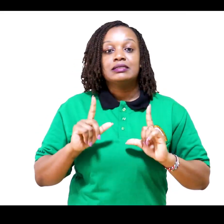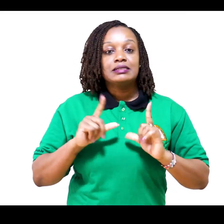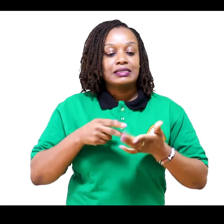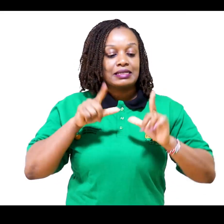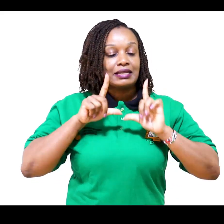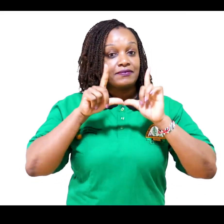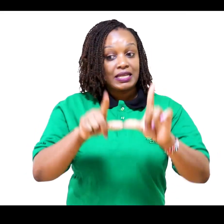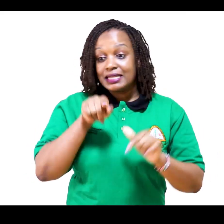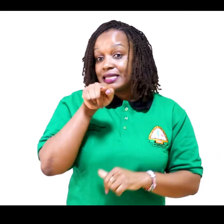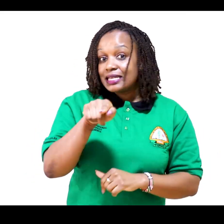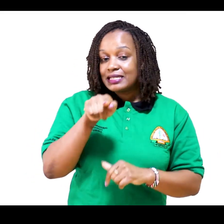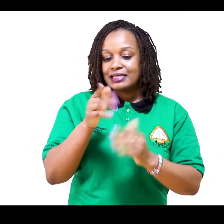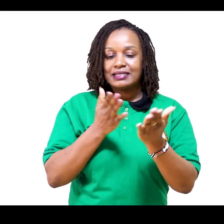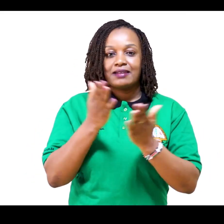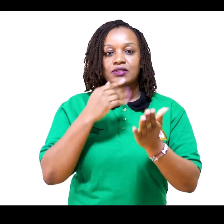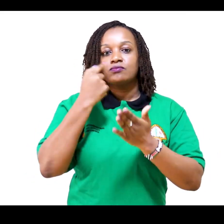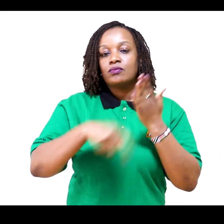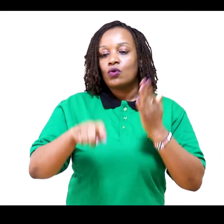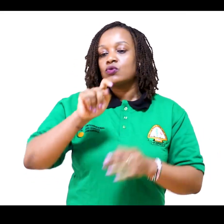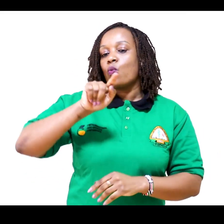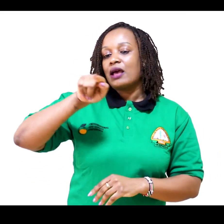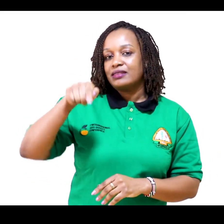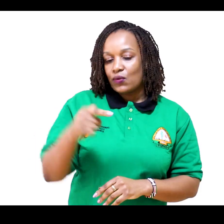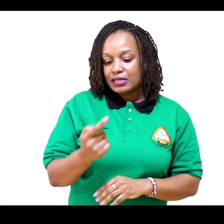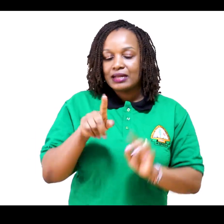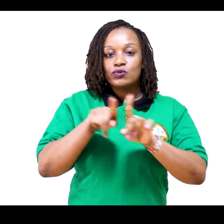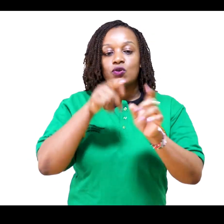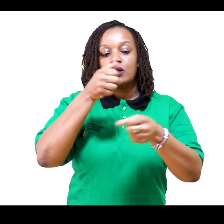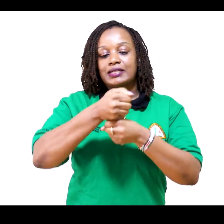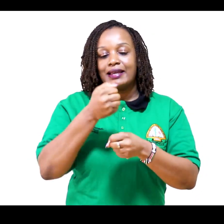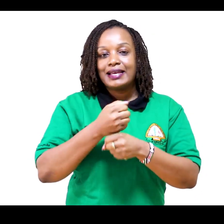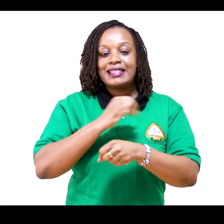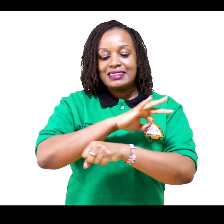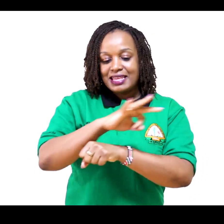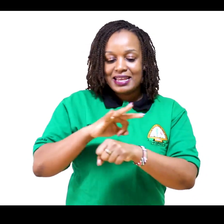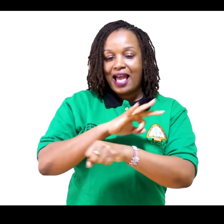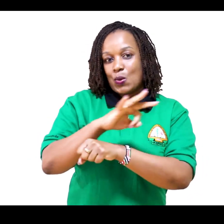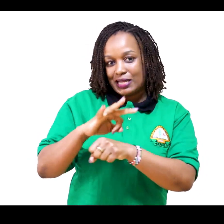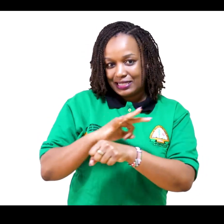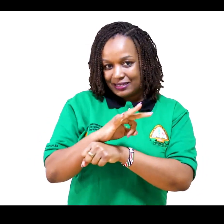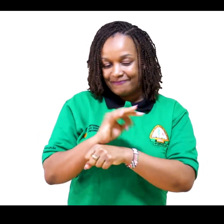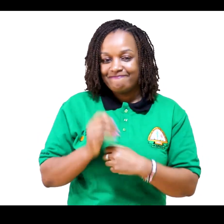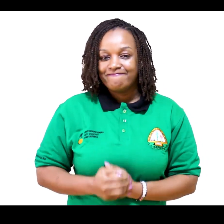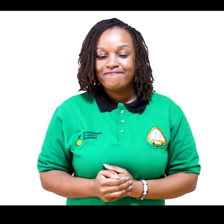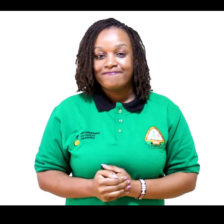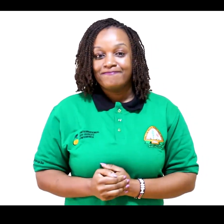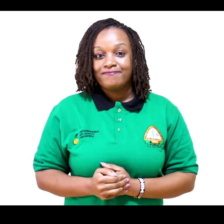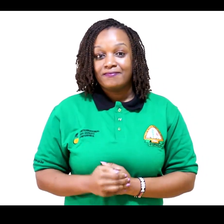phytosanitary. Huduma hii inagharimu shilingi 1,000 na inafanywa kwa masaa 3.